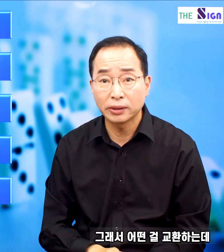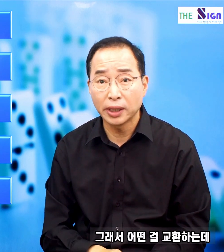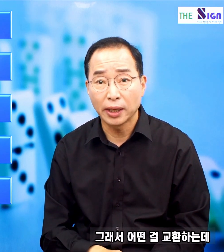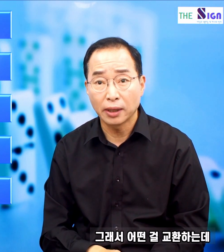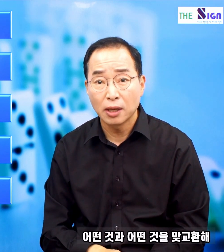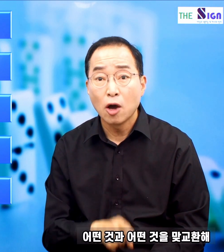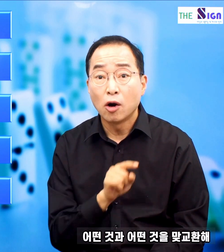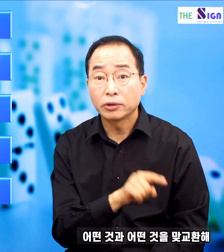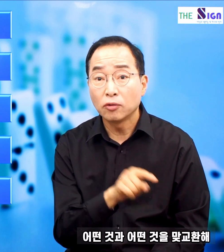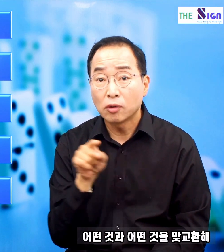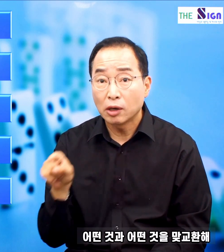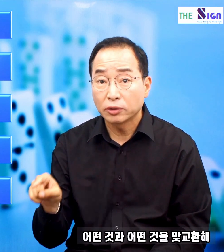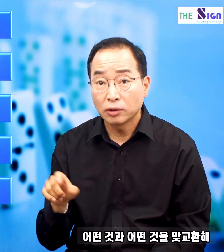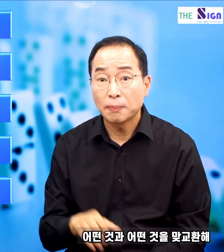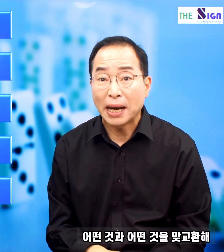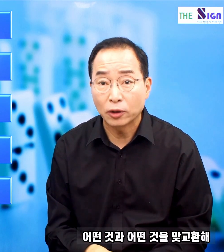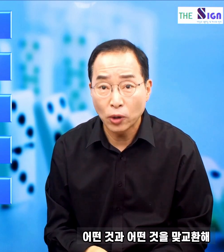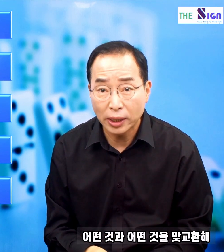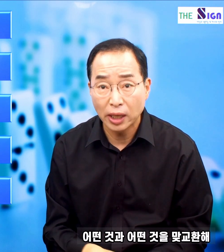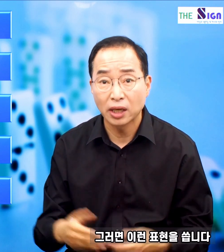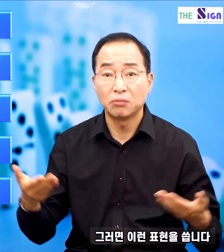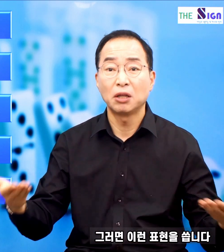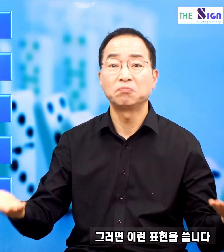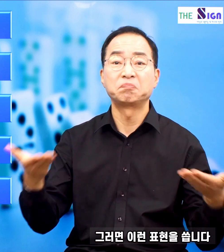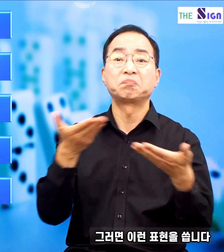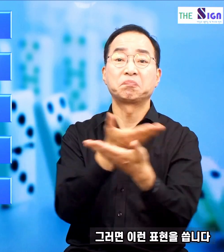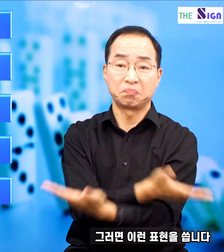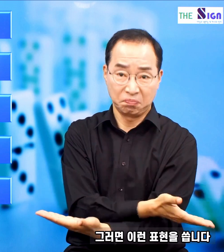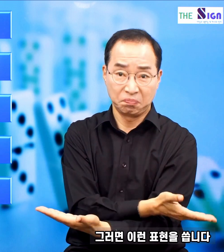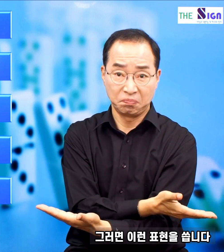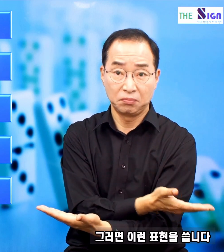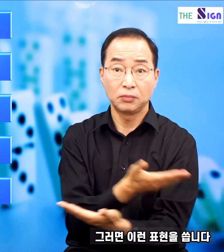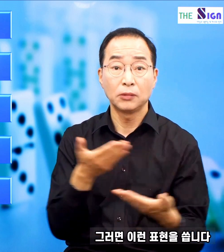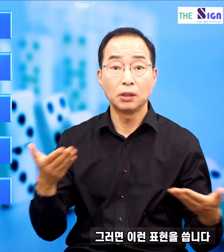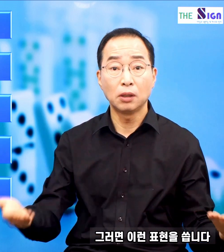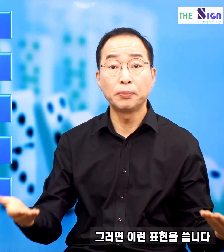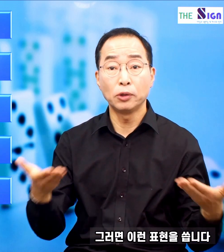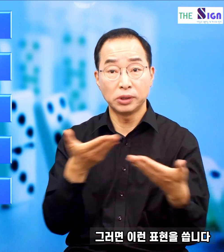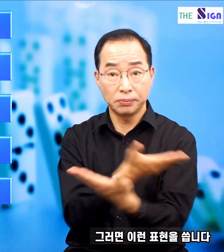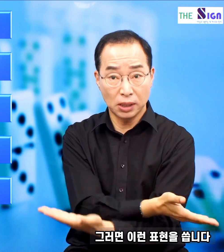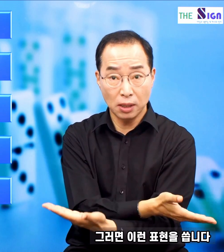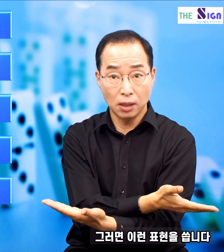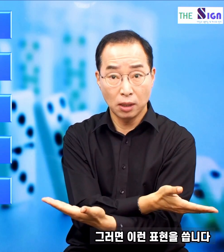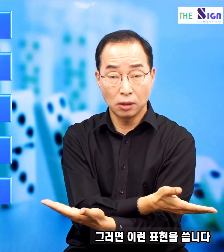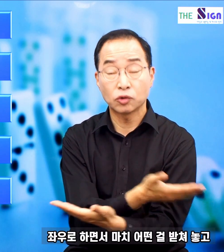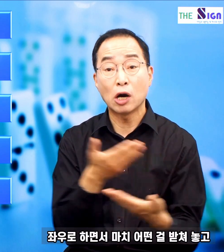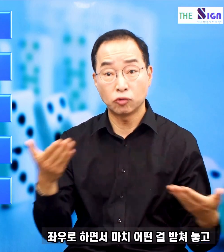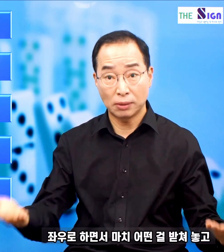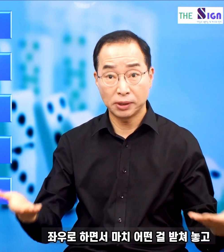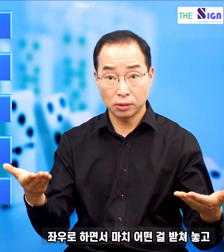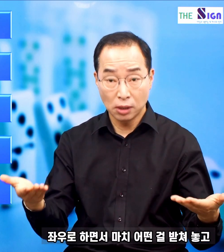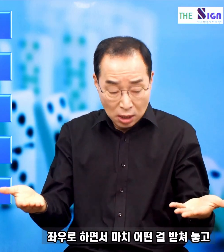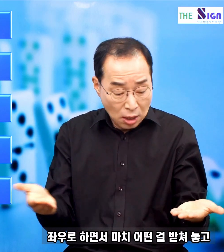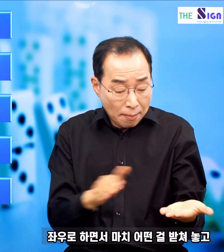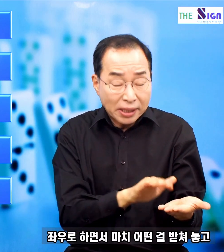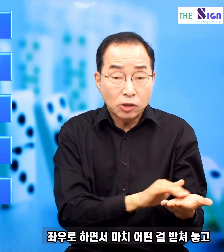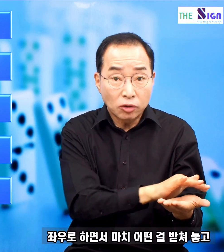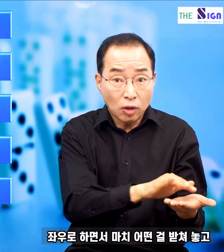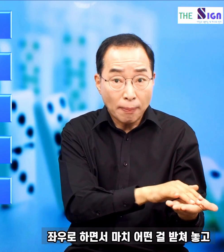교환하는데 어떤 것과 어떤 걸 막 교환해. 그러면 이런 표현 씁니다. 좌우로 하면서 마치 어떤 걸